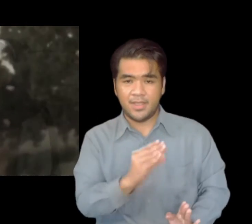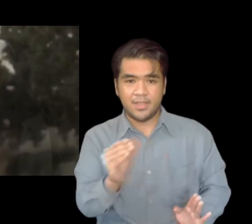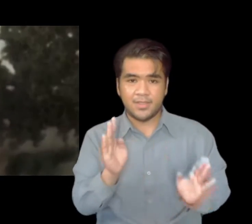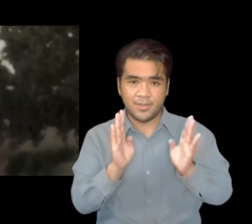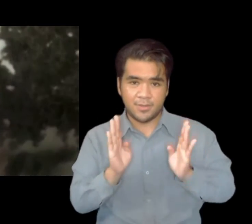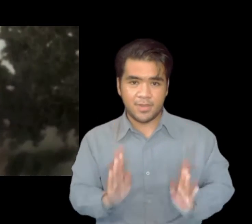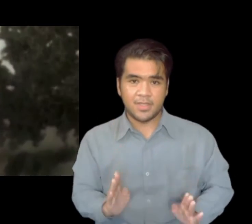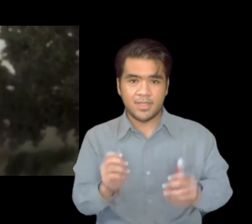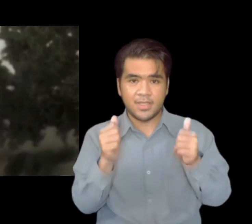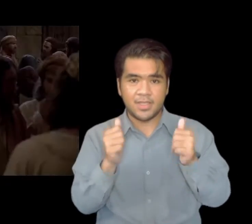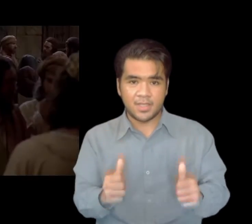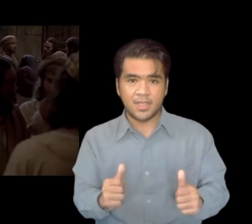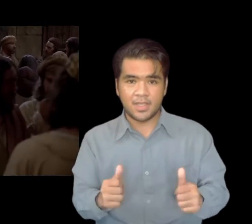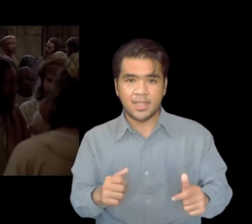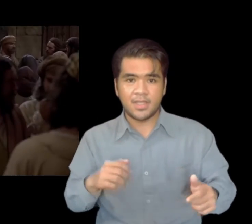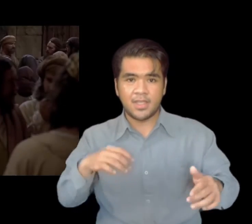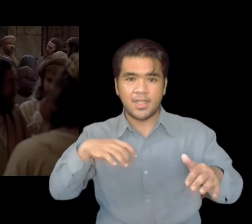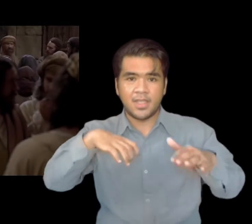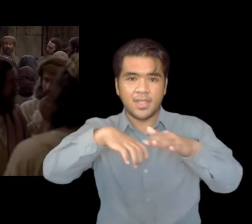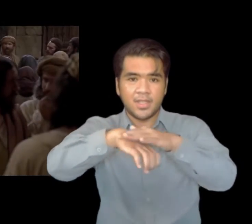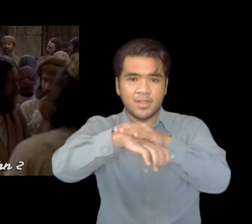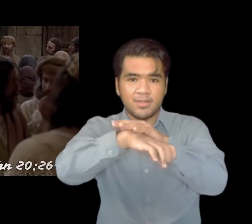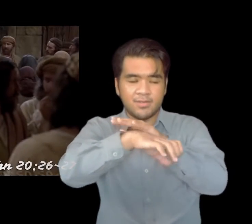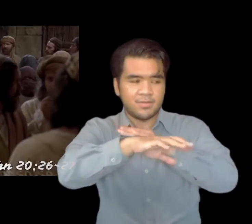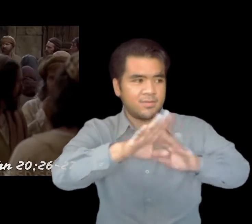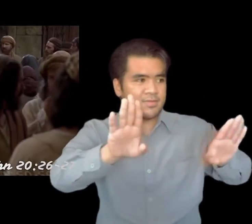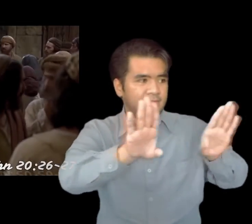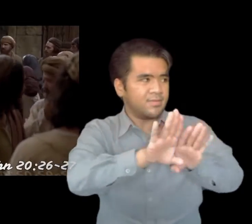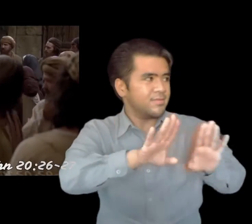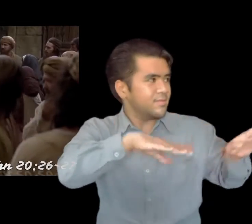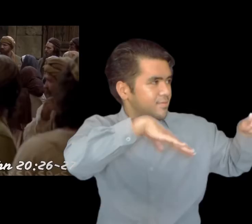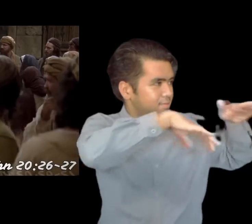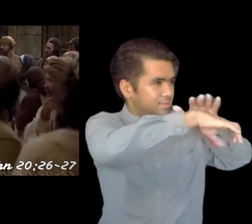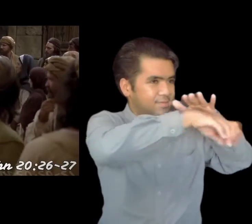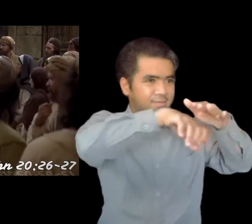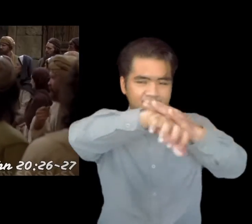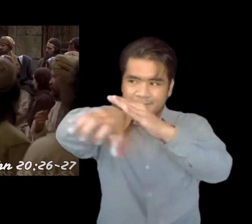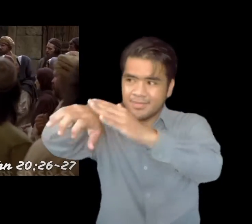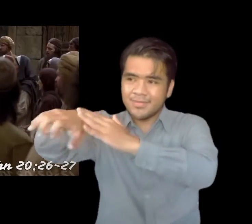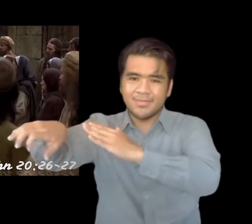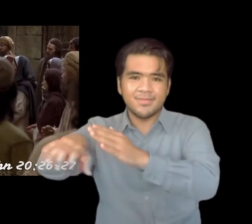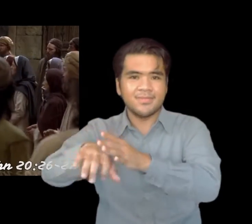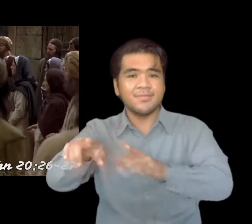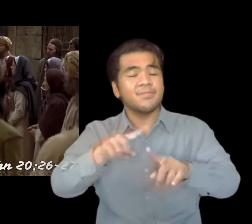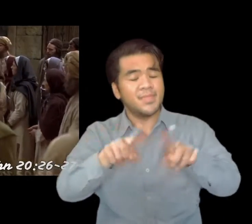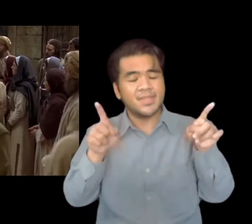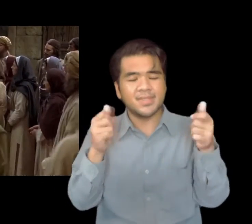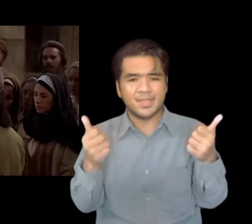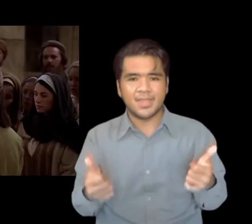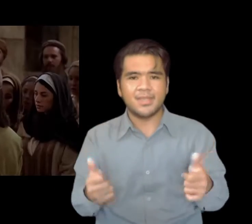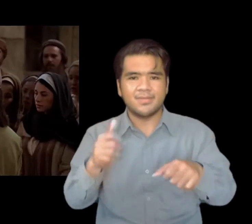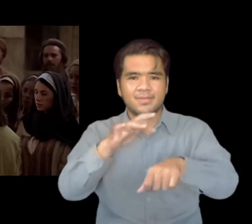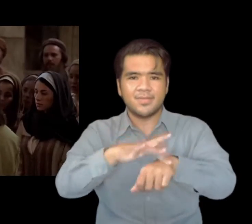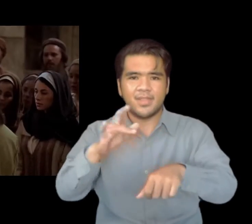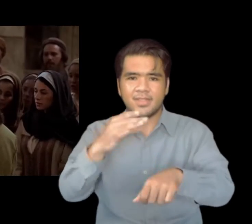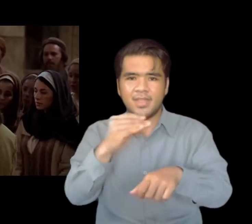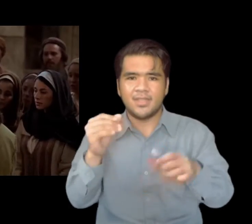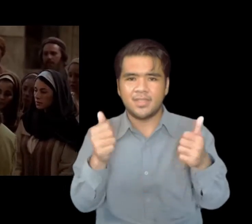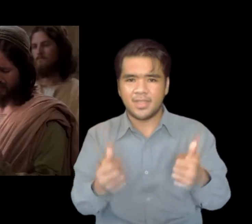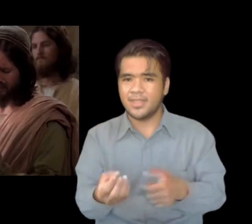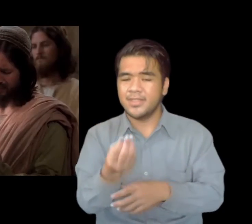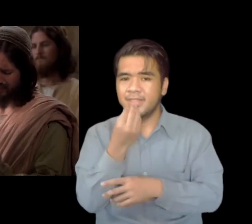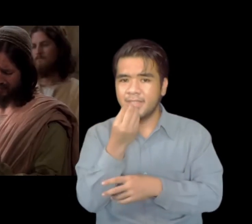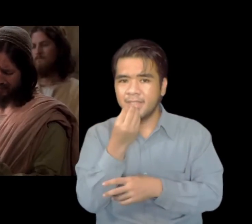maluwalhating katawan. At sa katawang ito ay kaya niyang makapasok sa isang silid kahit nakasara ang mga pinto. Ngunit maaari pa rin